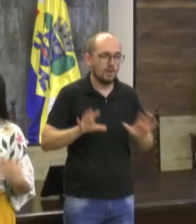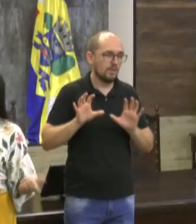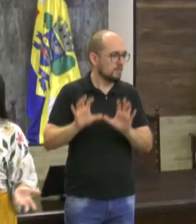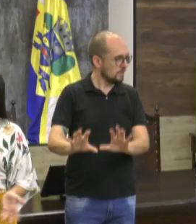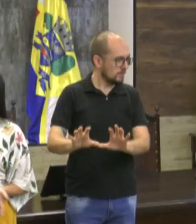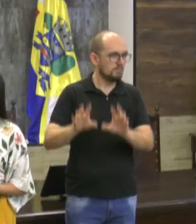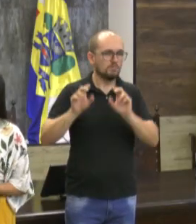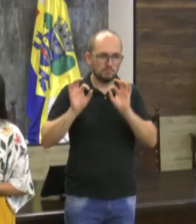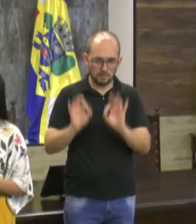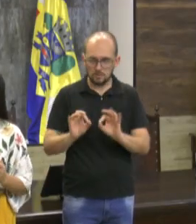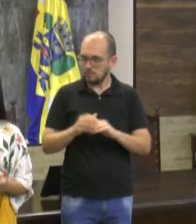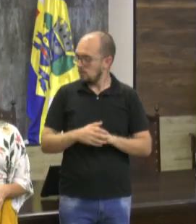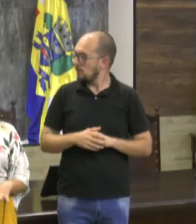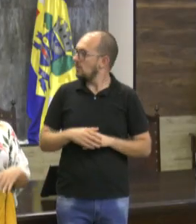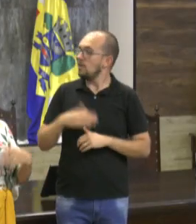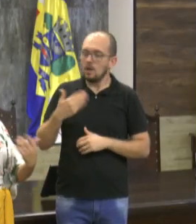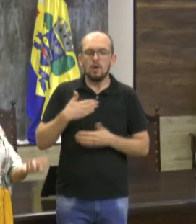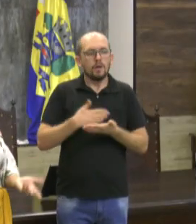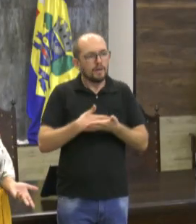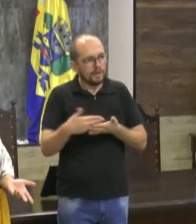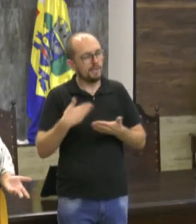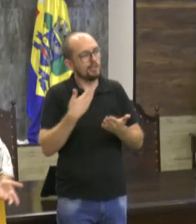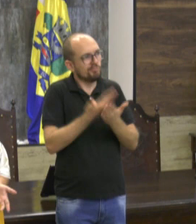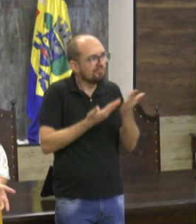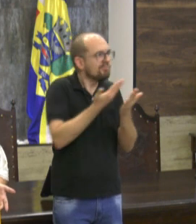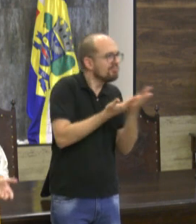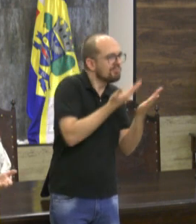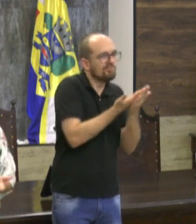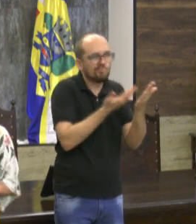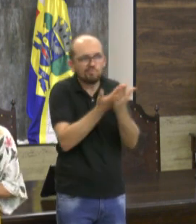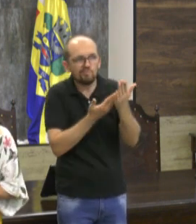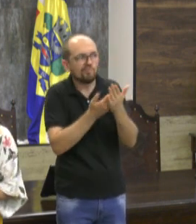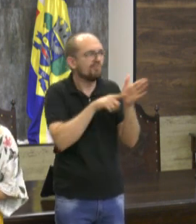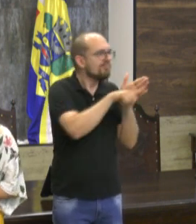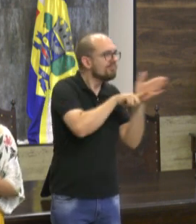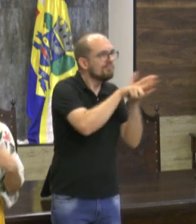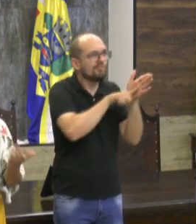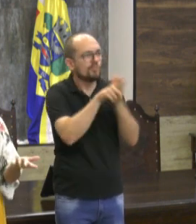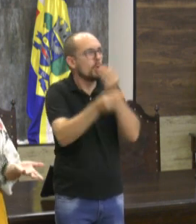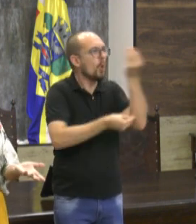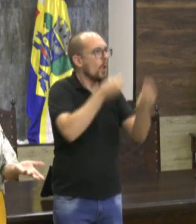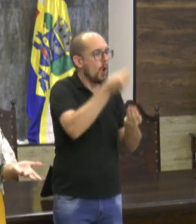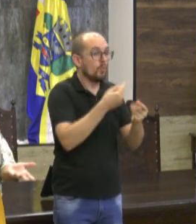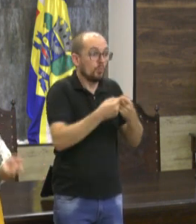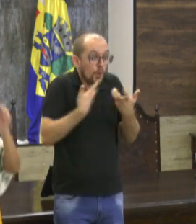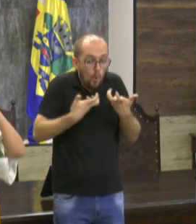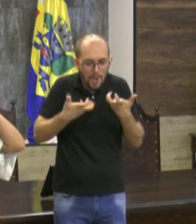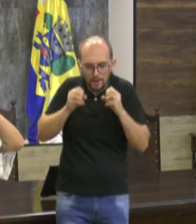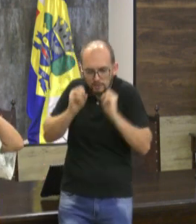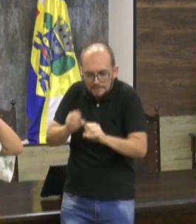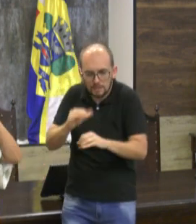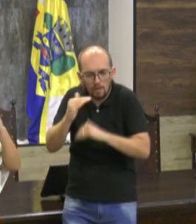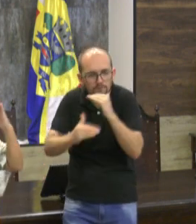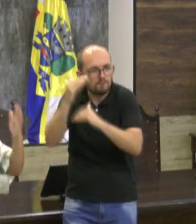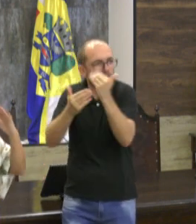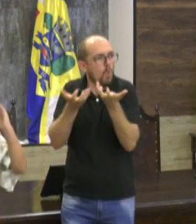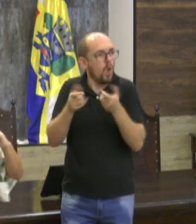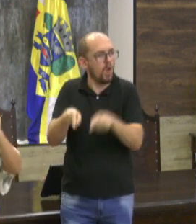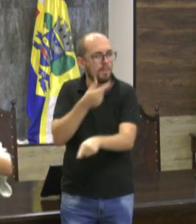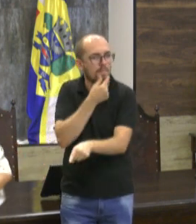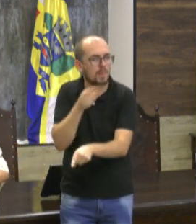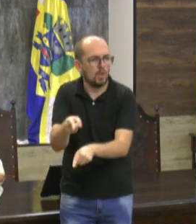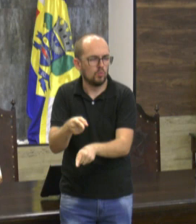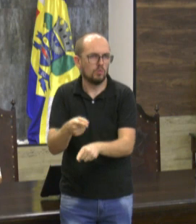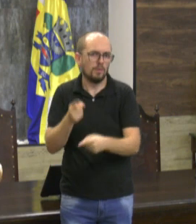E aí começou a busca pelo apoio, por parcerias e o desejo de ajudar e de ensinar. Porque, assim, tudo bem o